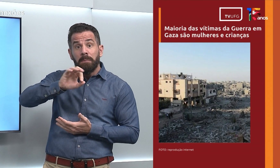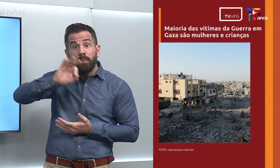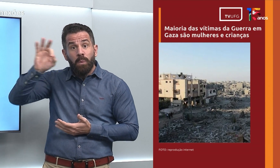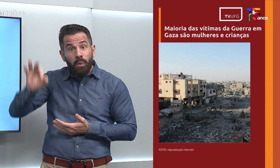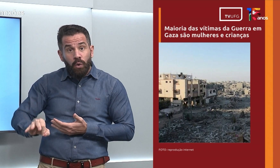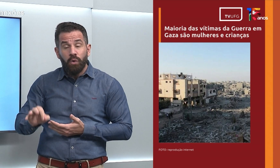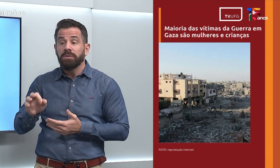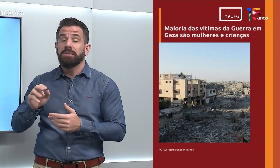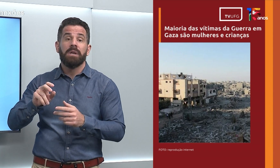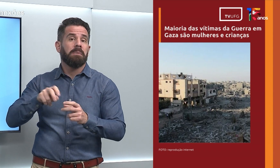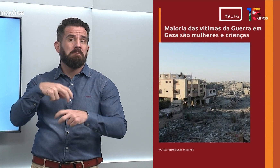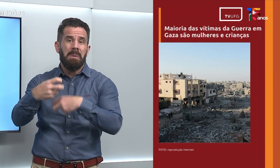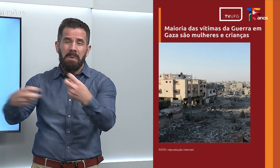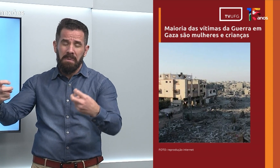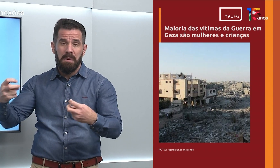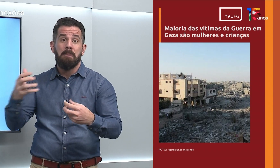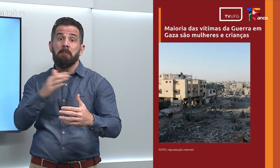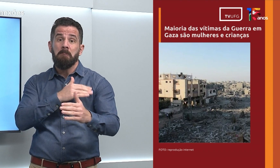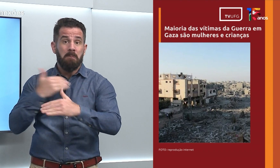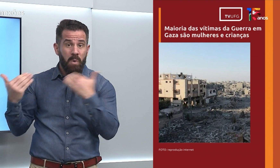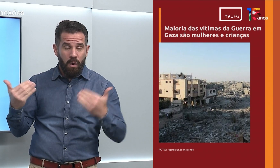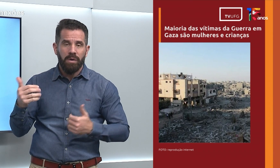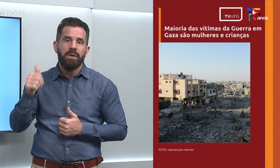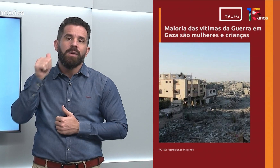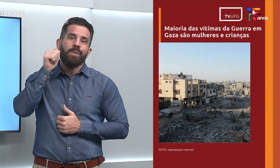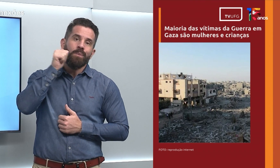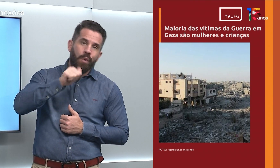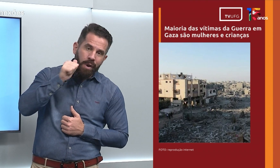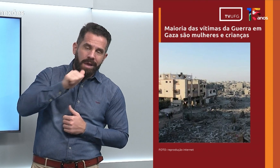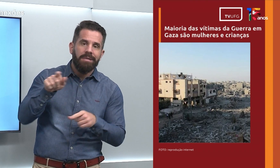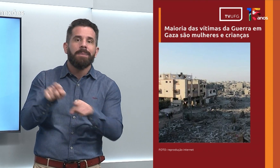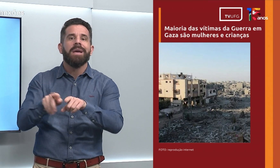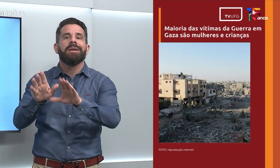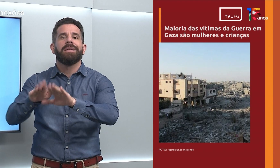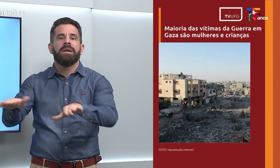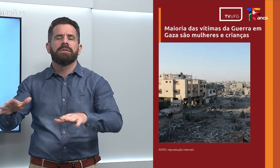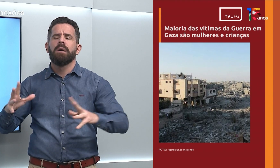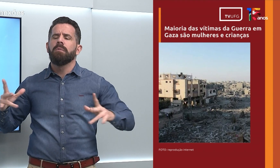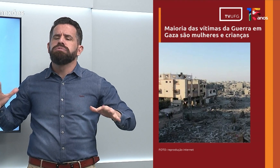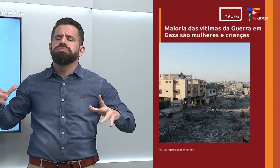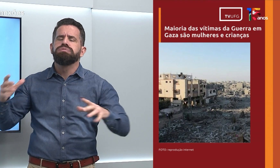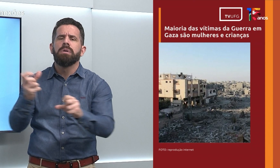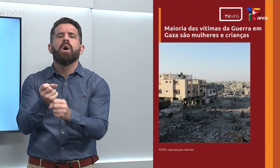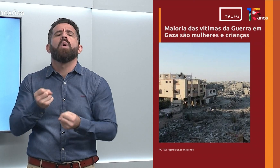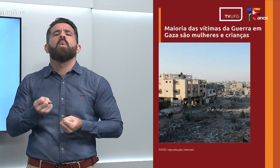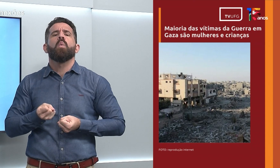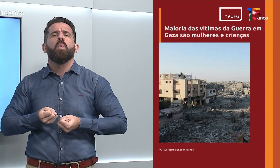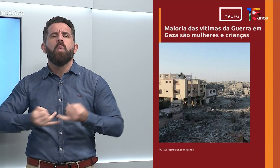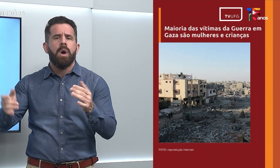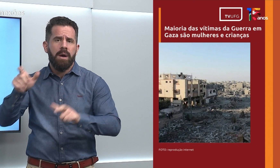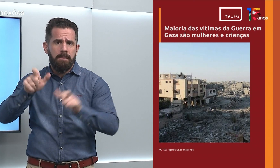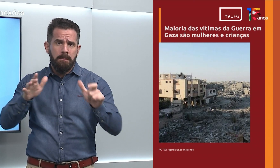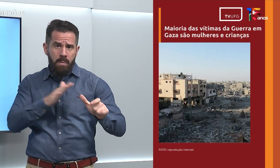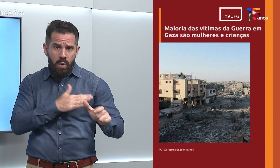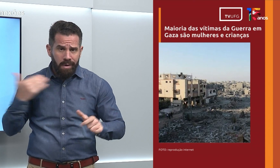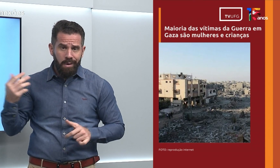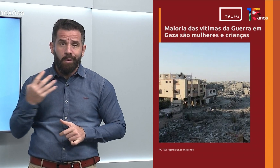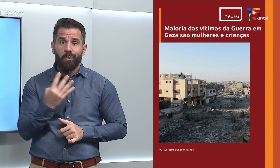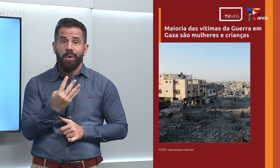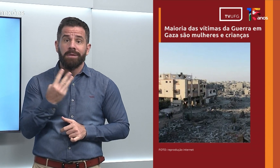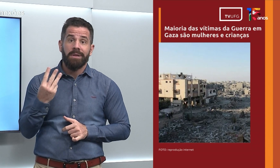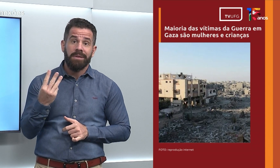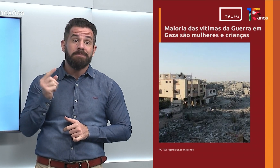e crianças. O número total de mortes gira em torno de 43 mil